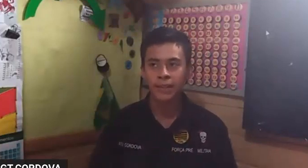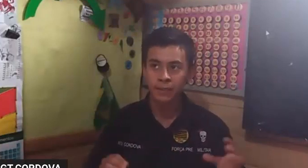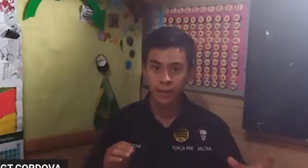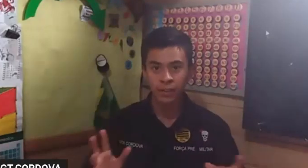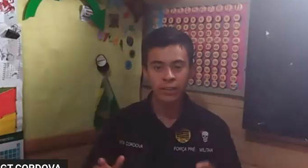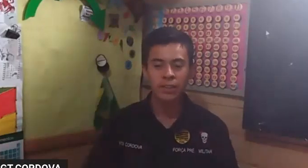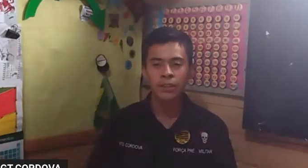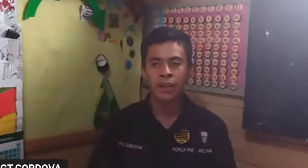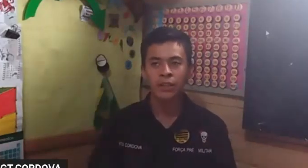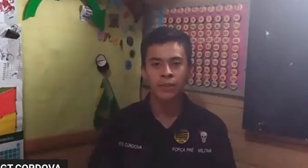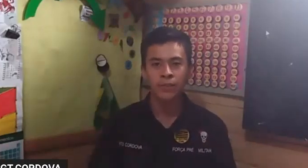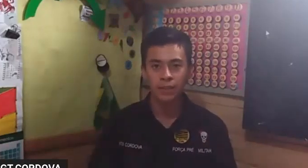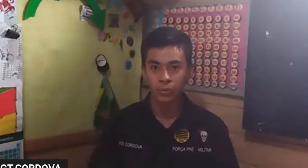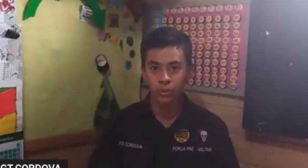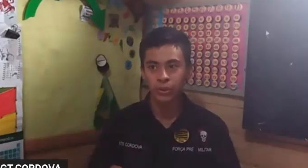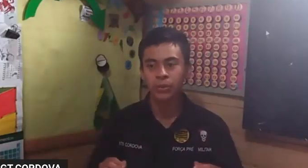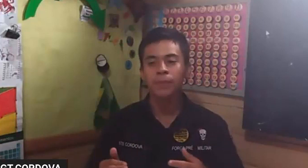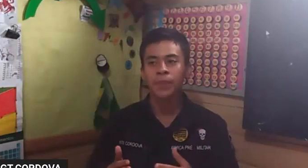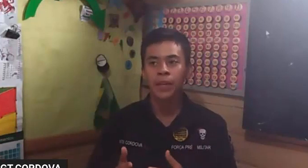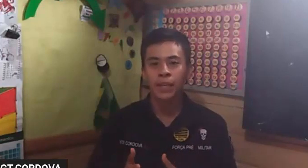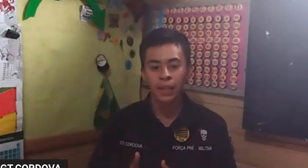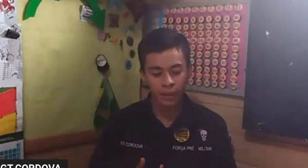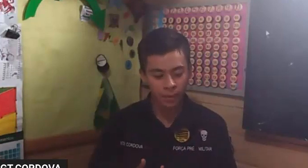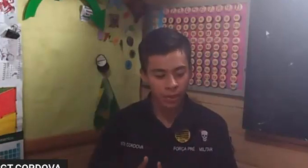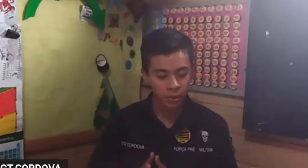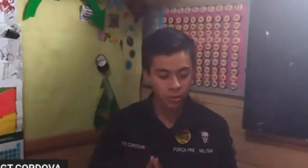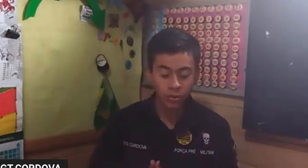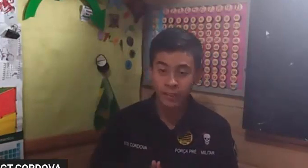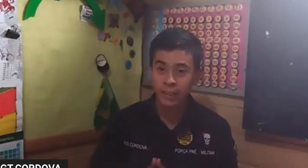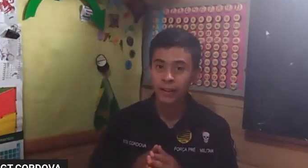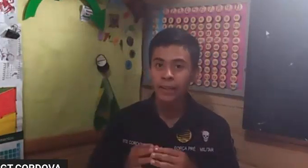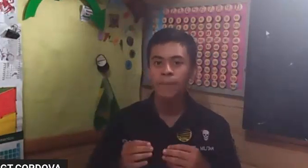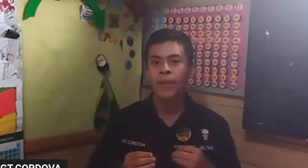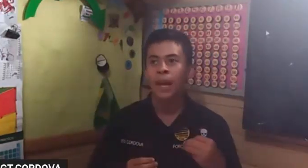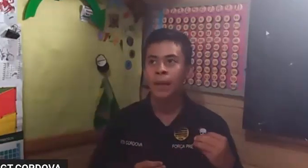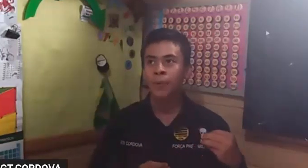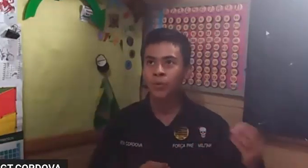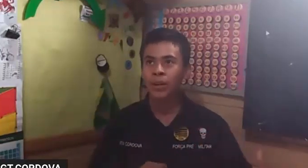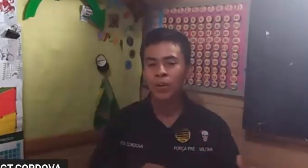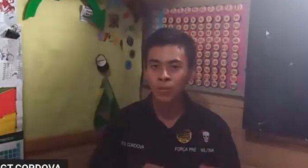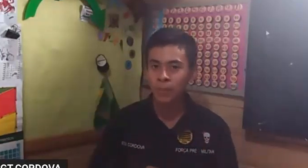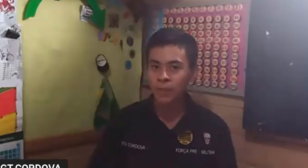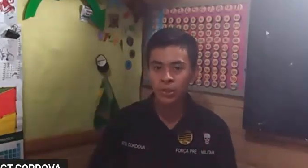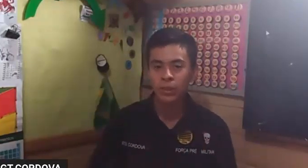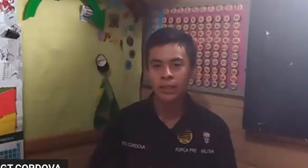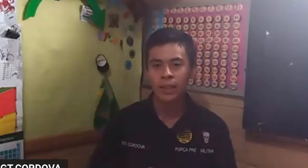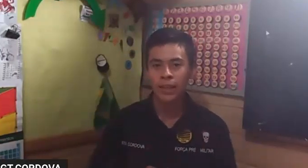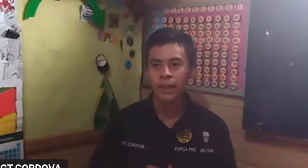colegas, indo assim, cada um revisando o outro. E também, outro conselho aqui é procurar alguma pessoa que tenha